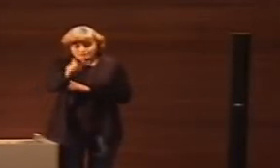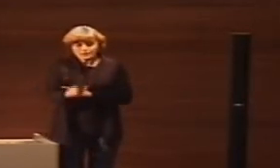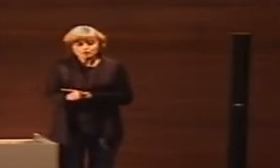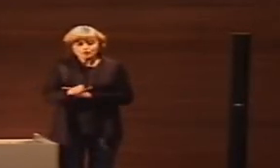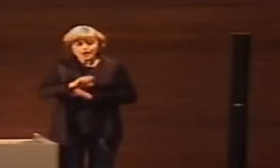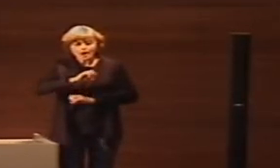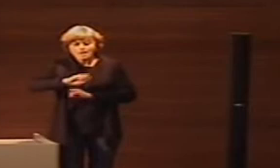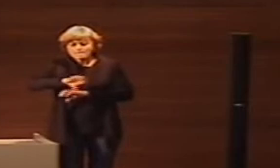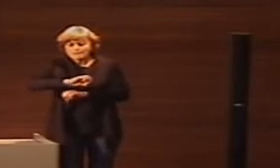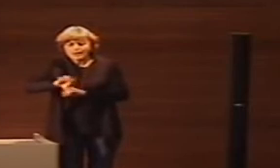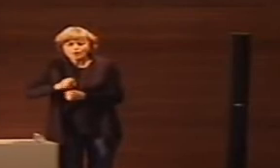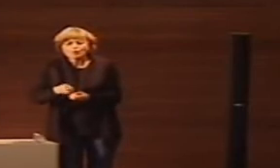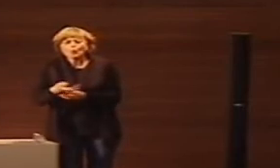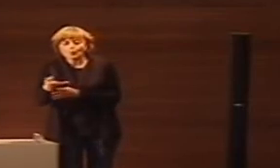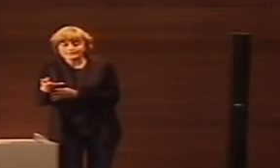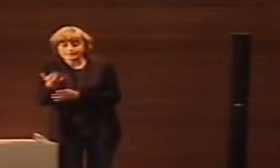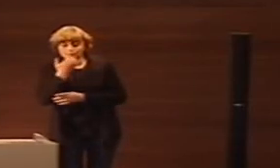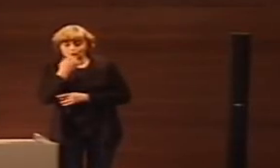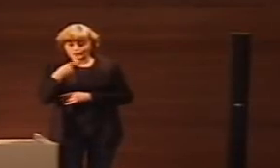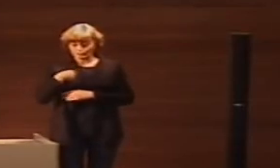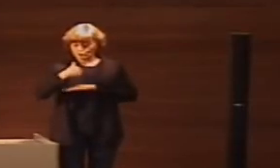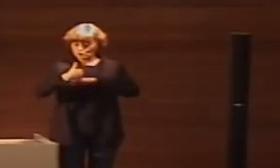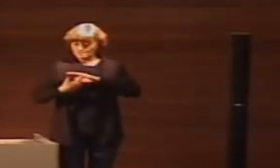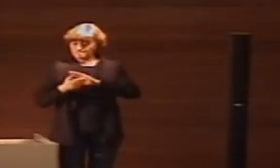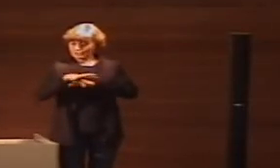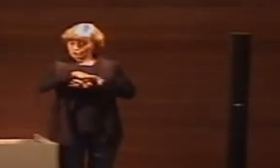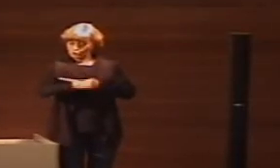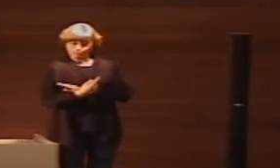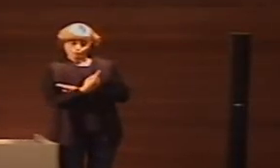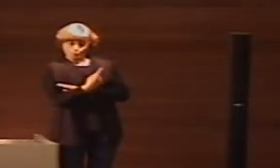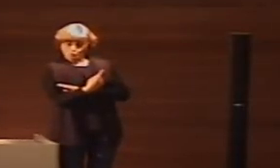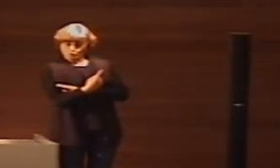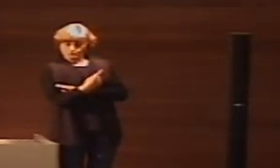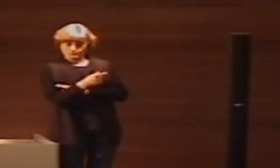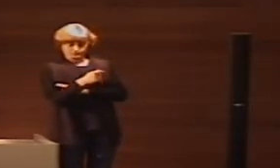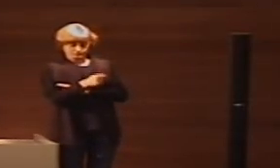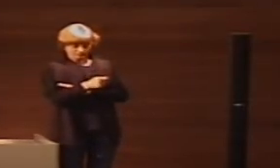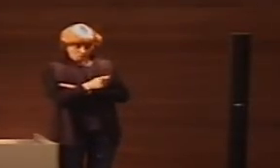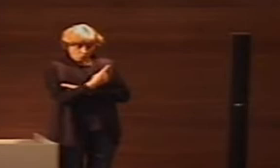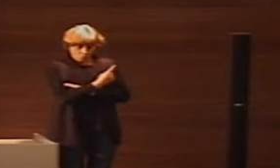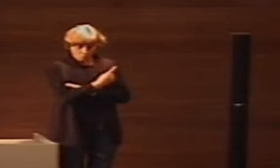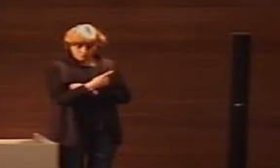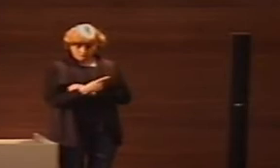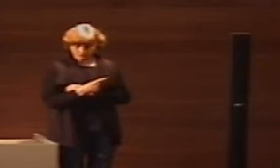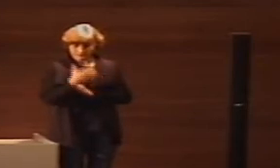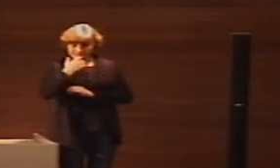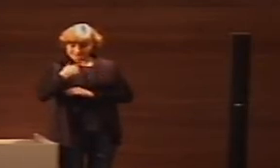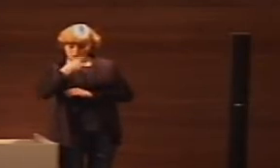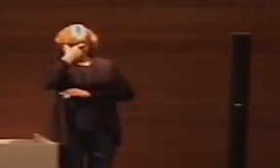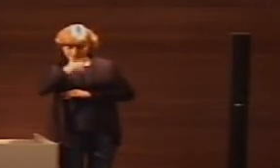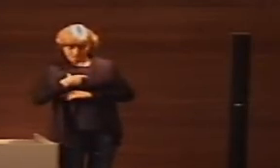Si yo voy a la panadería y compro una barra de pan, pago una. Si compro dos, pago dos, ¿no? En cambio, con los residuos, genero un